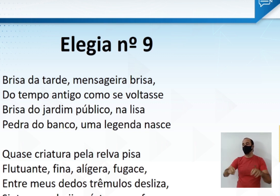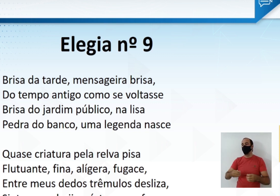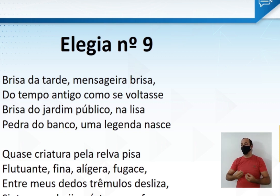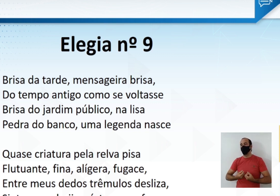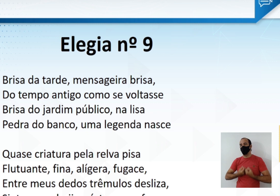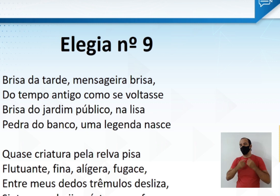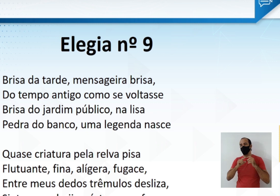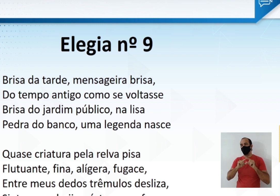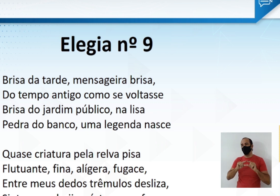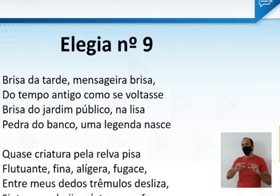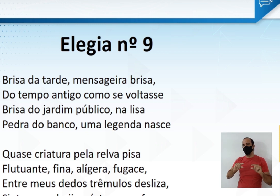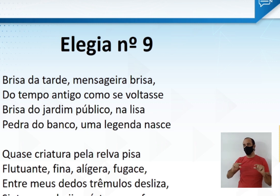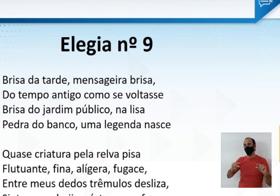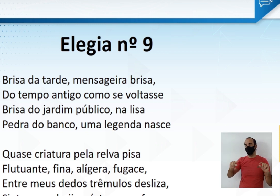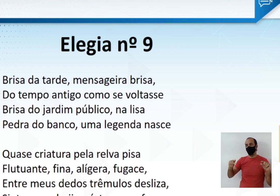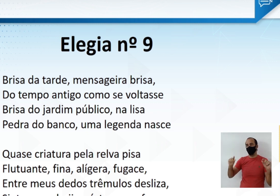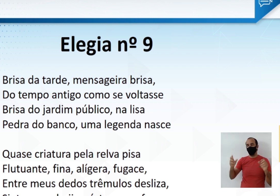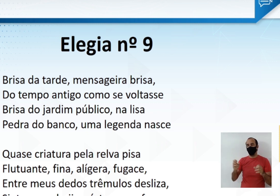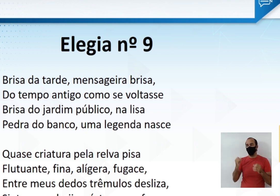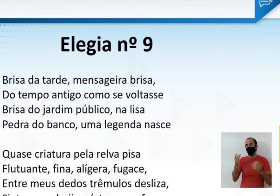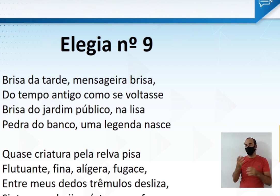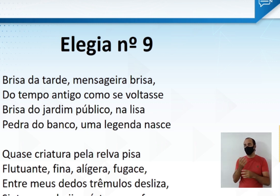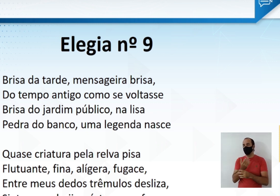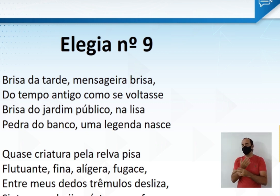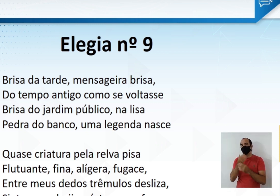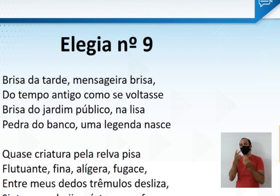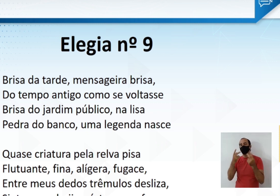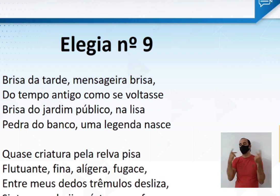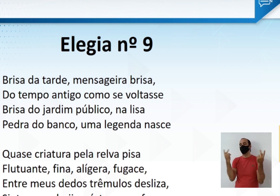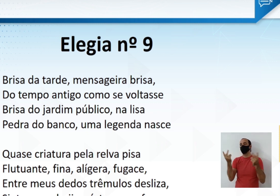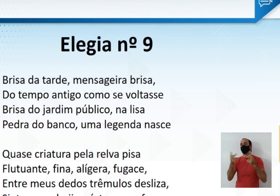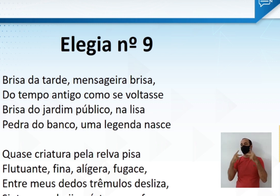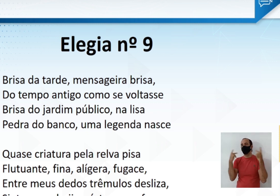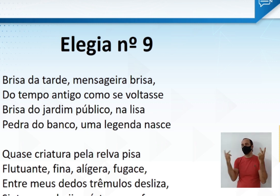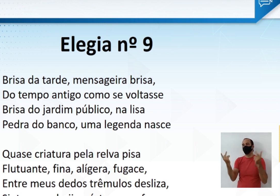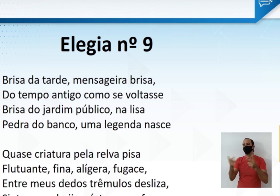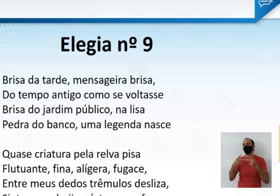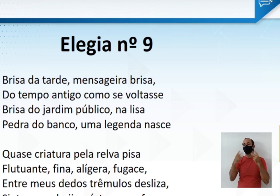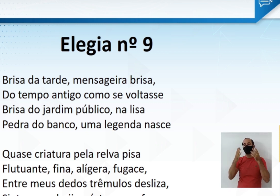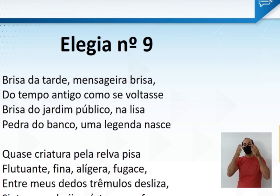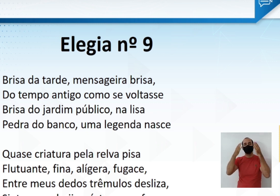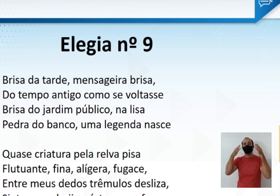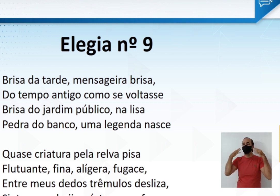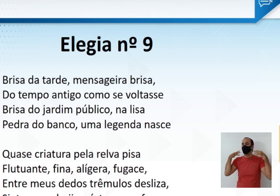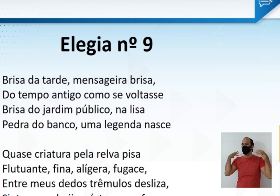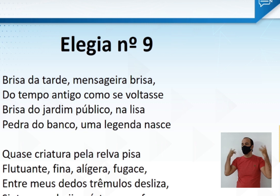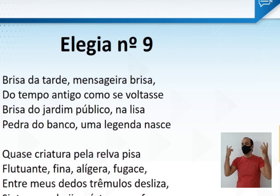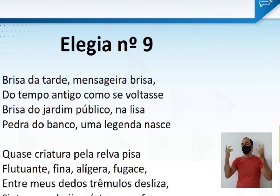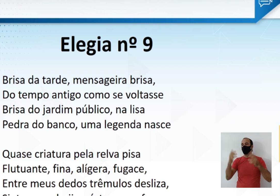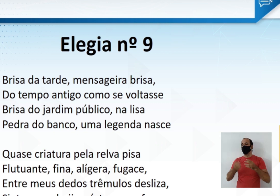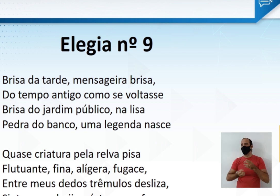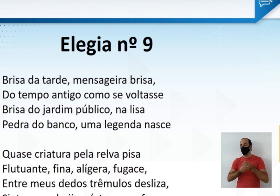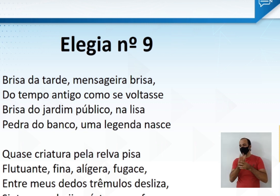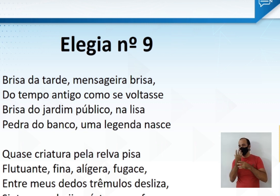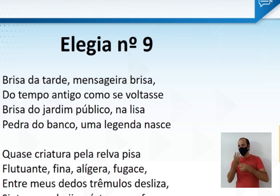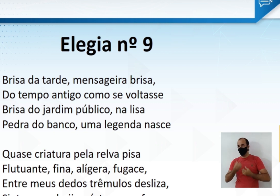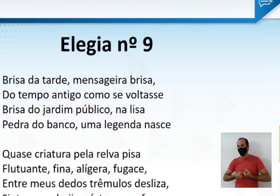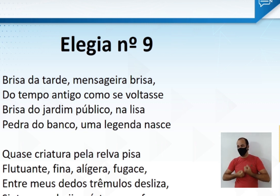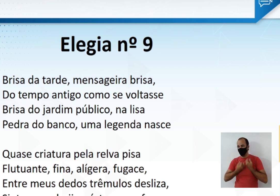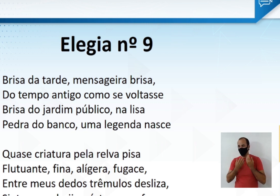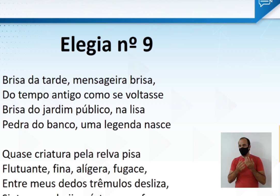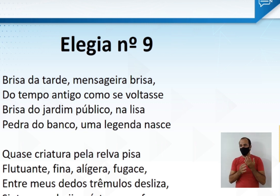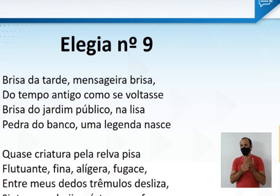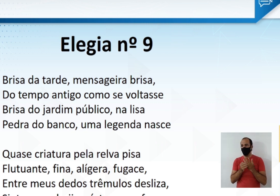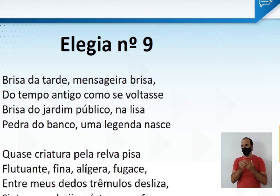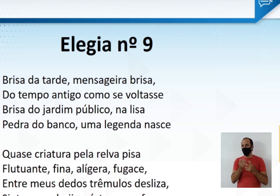quase criatura, pela relva pisa, flutuante, fina, alígera, fugace, entre meus